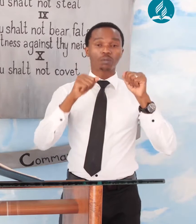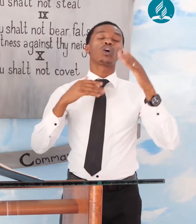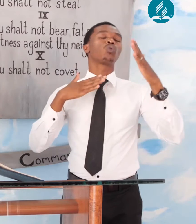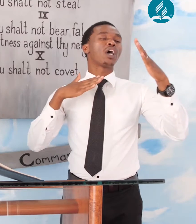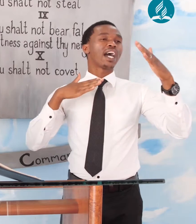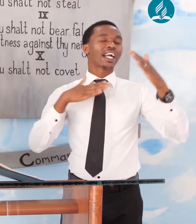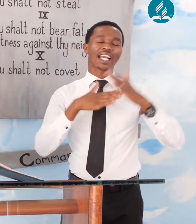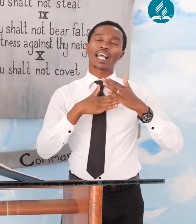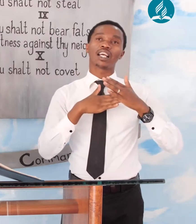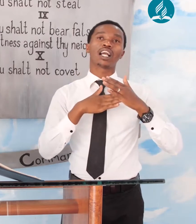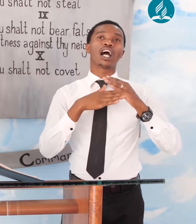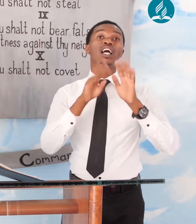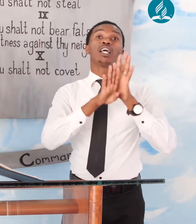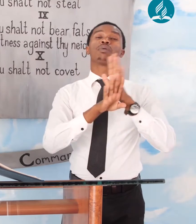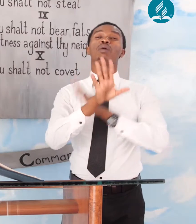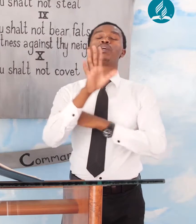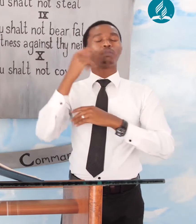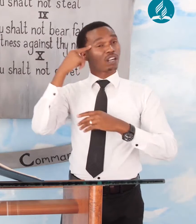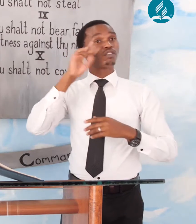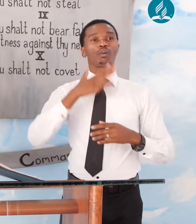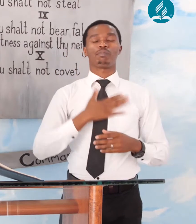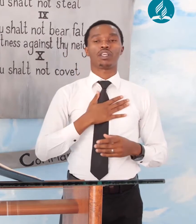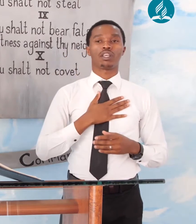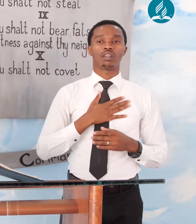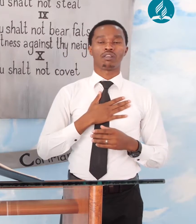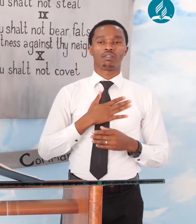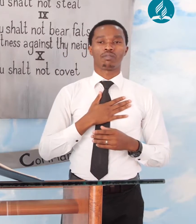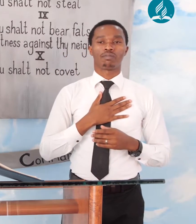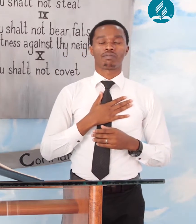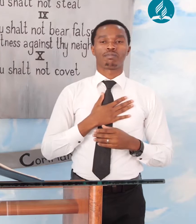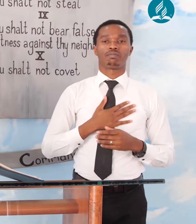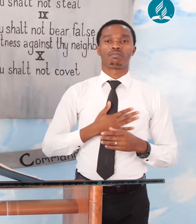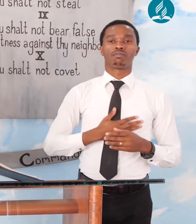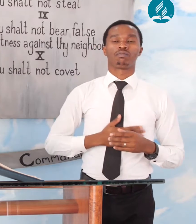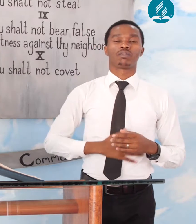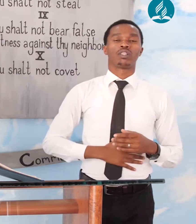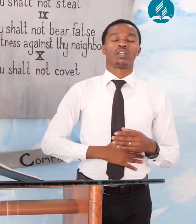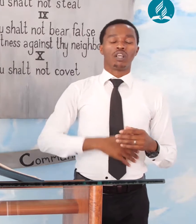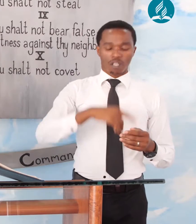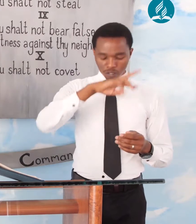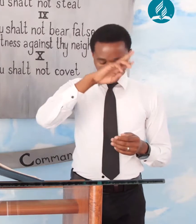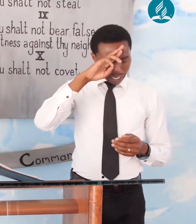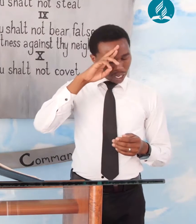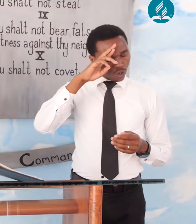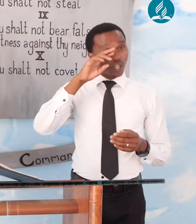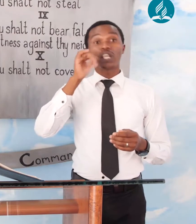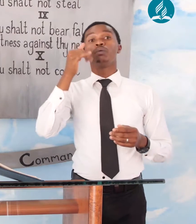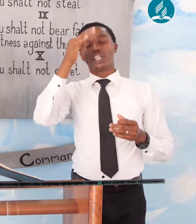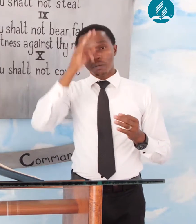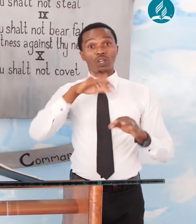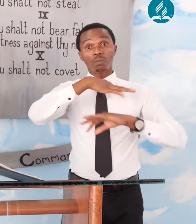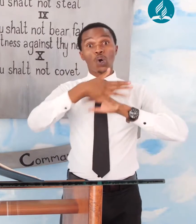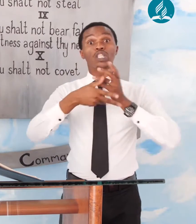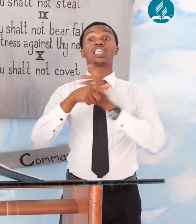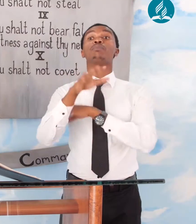gukoma mu nkokora imigambi Imana imfitiye kuko ibindi byose